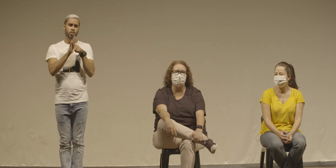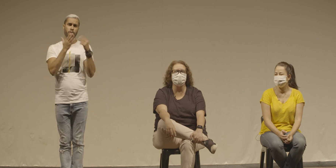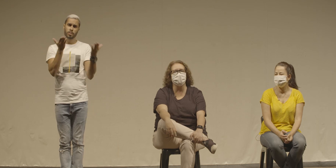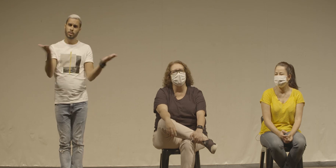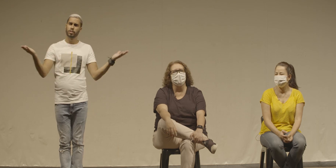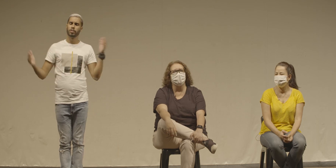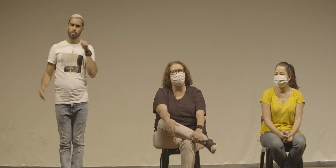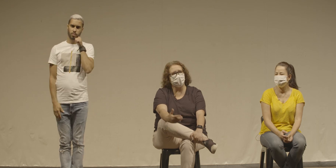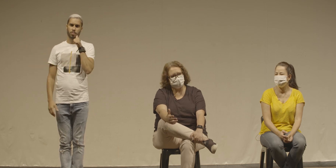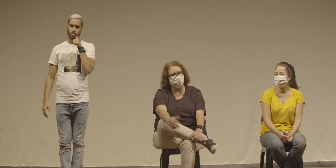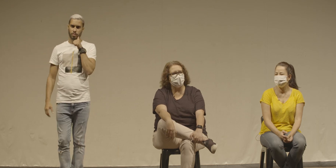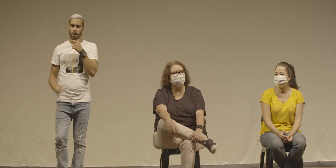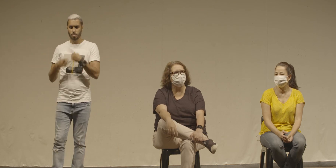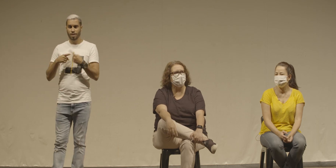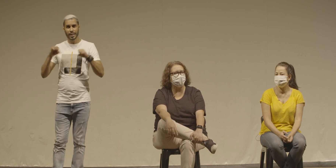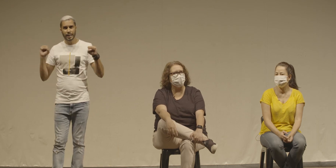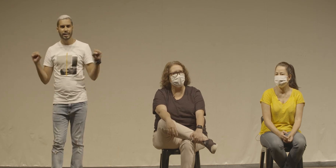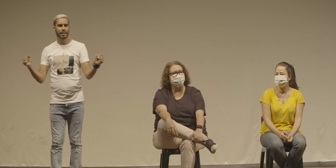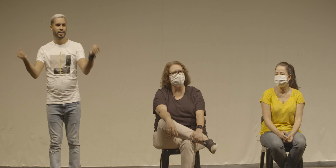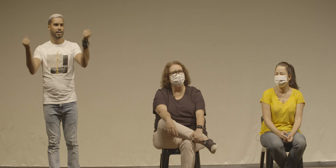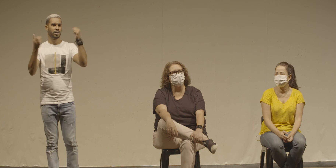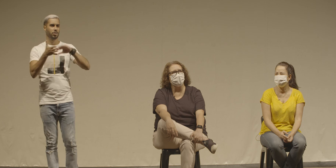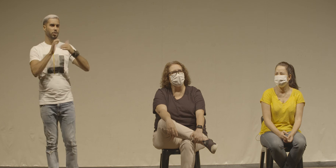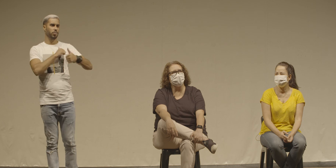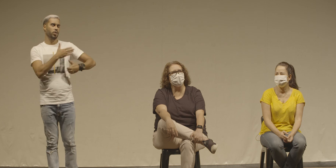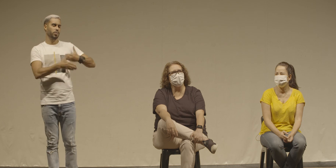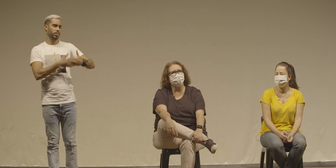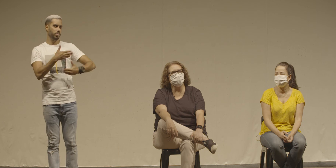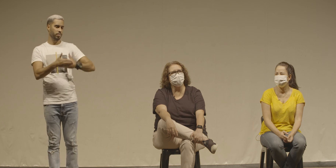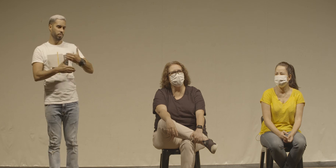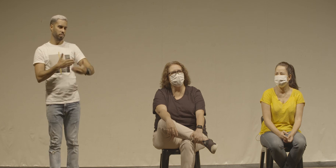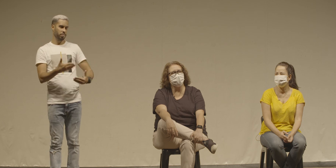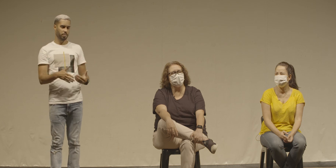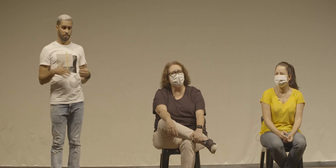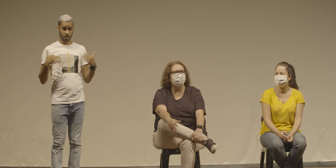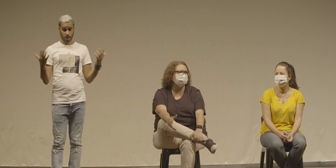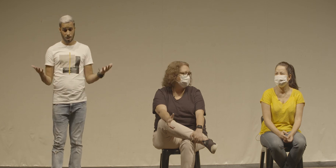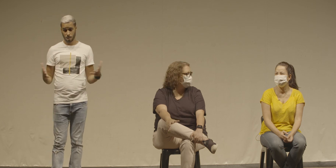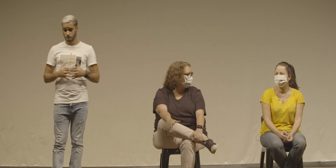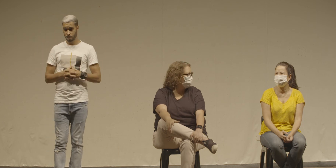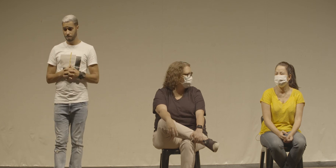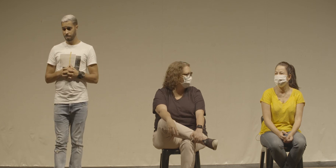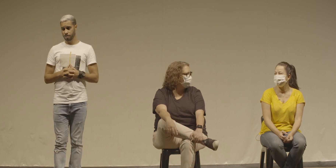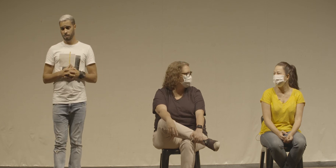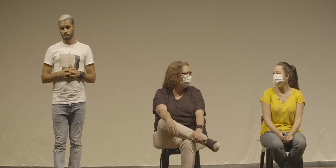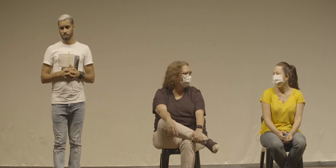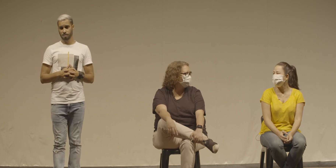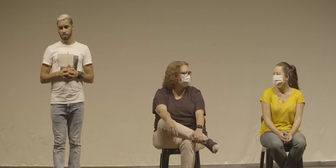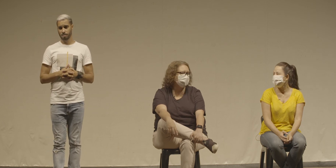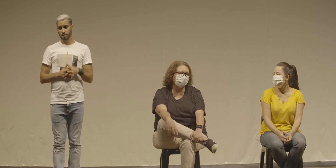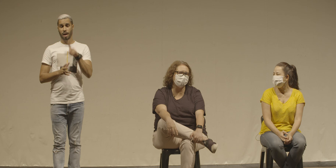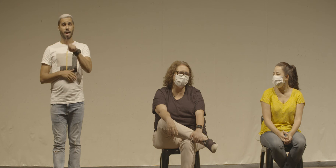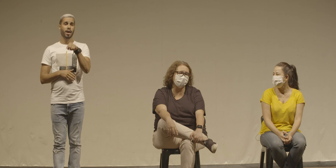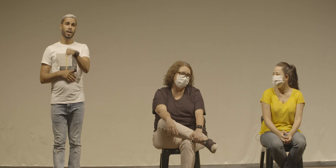pelo esporte e por outras mulheres que vieram depois. Então, eu acho que é isso, né?